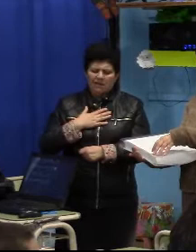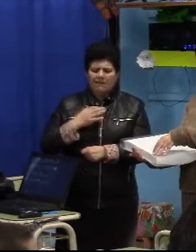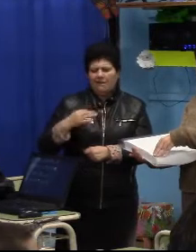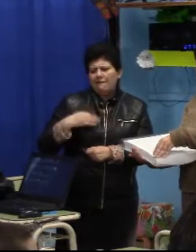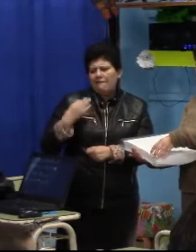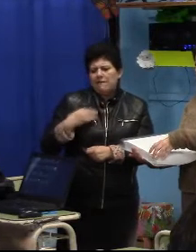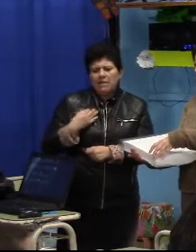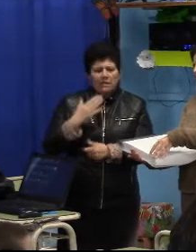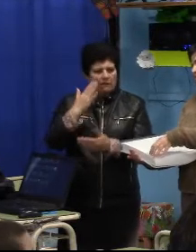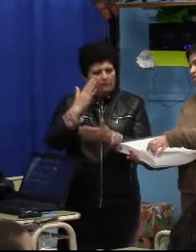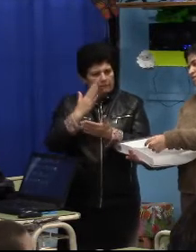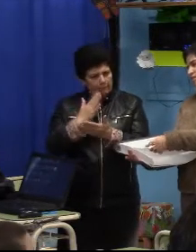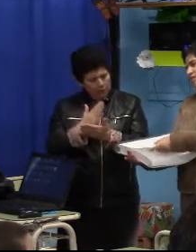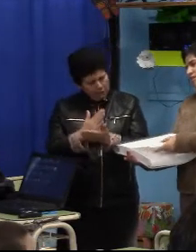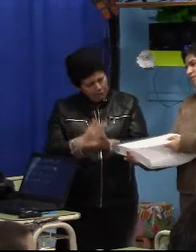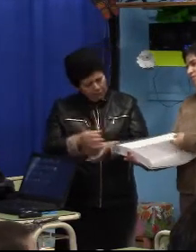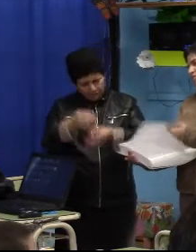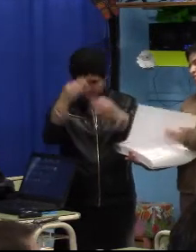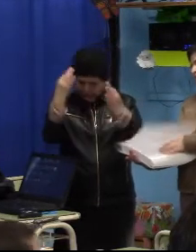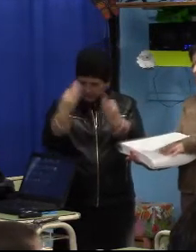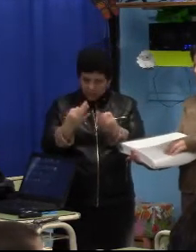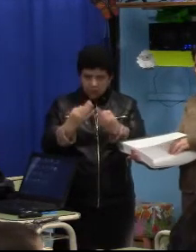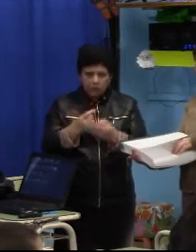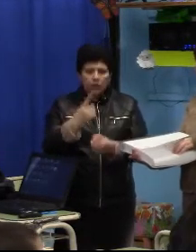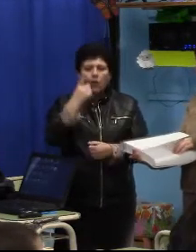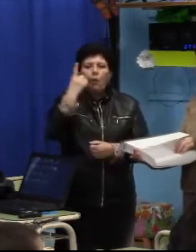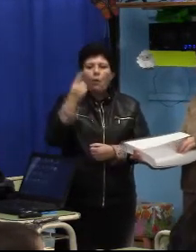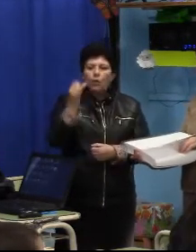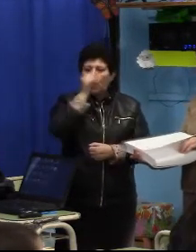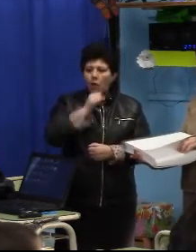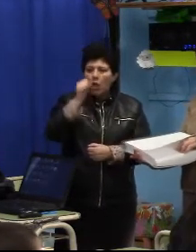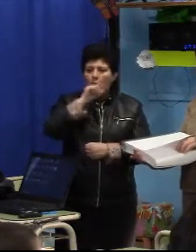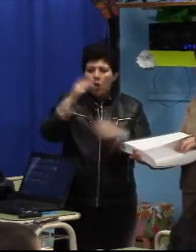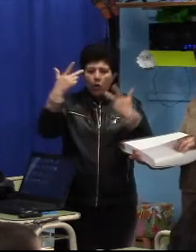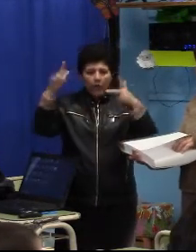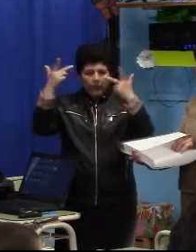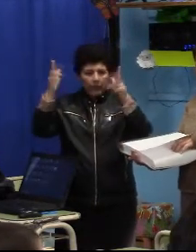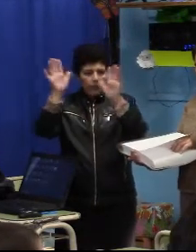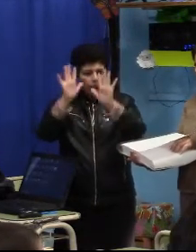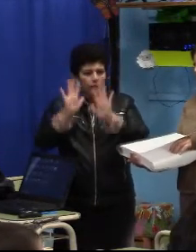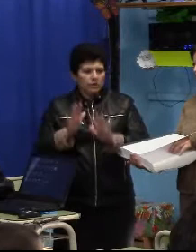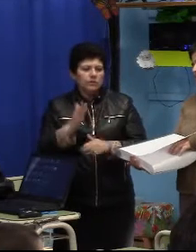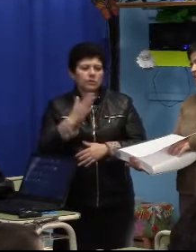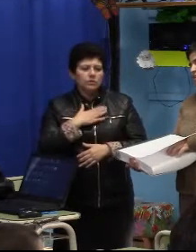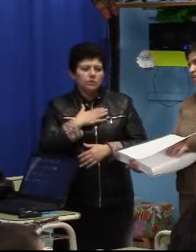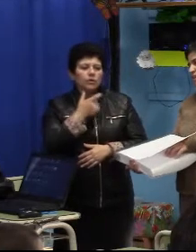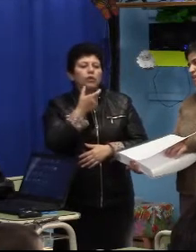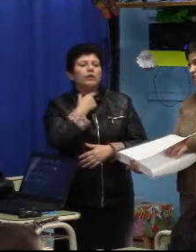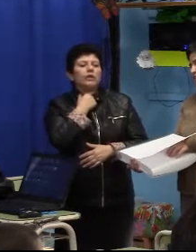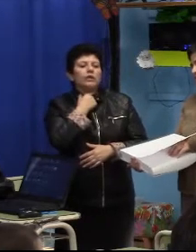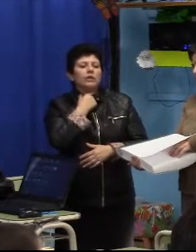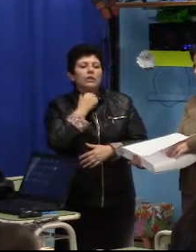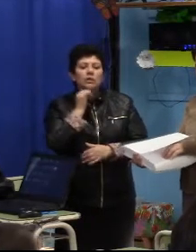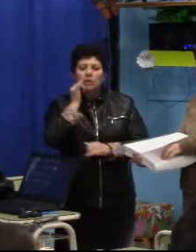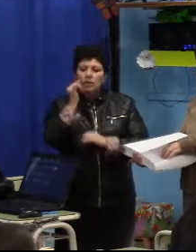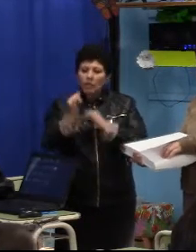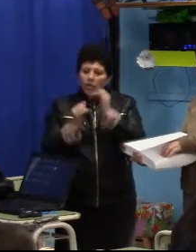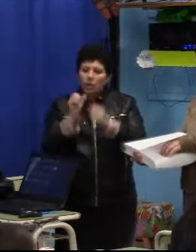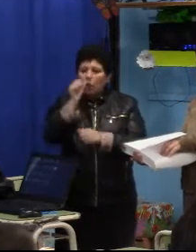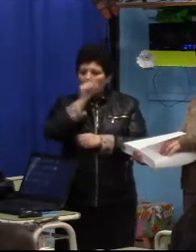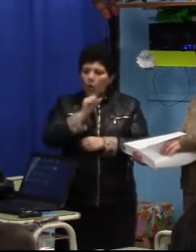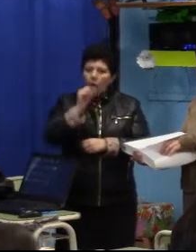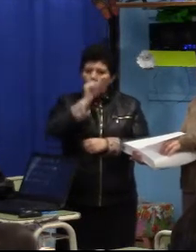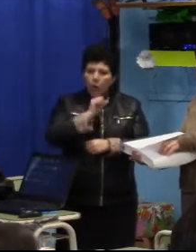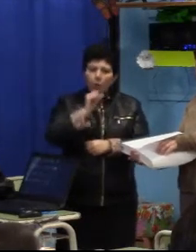distinto en ella. Y uno de los himnos que compuso, el que yo quería cantar para